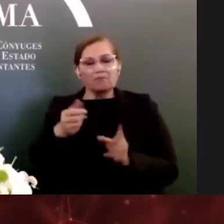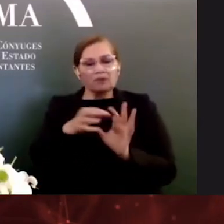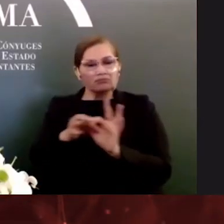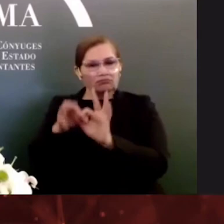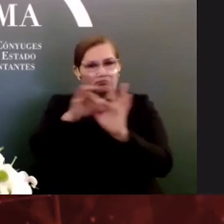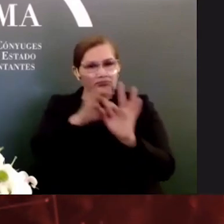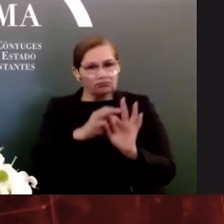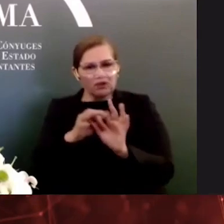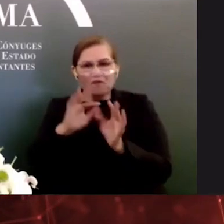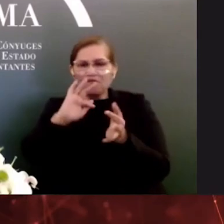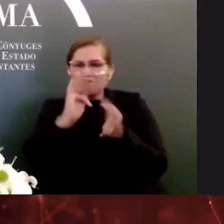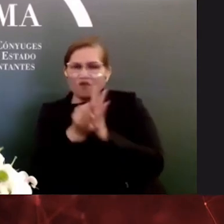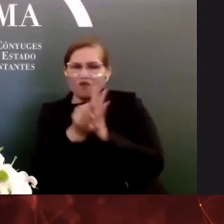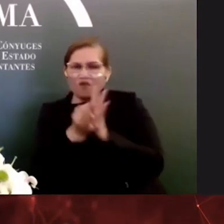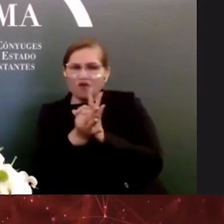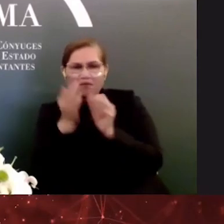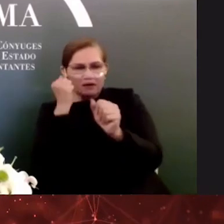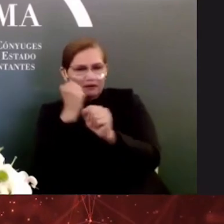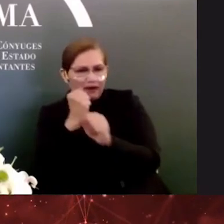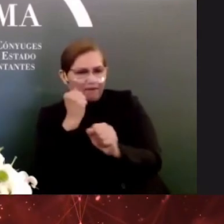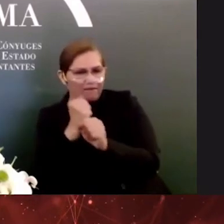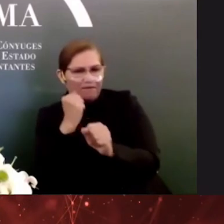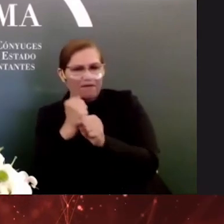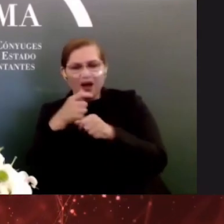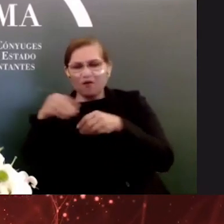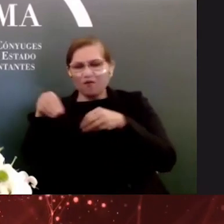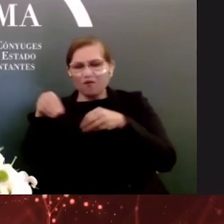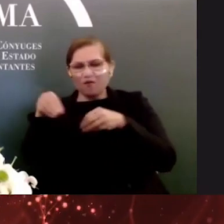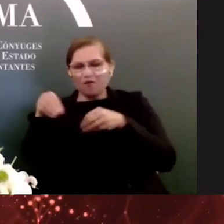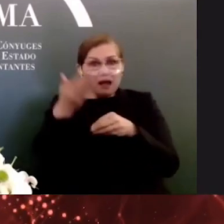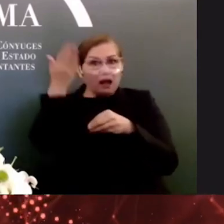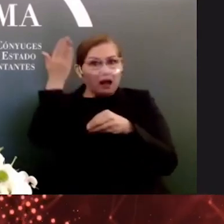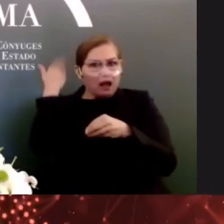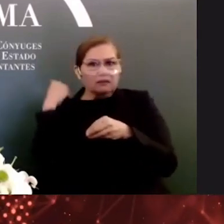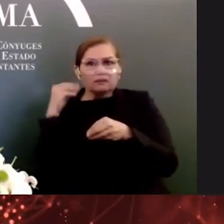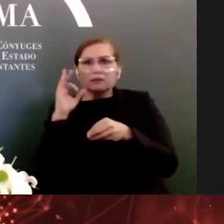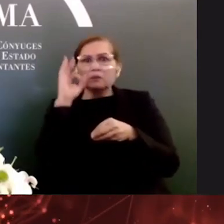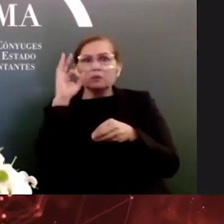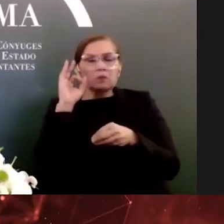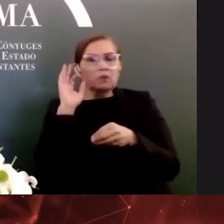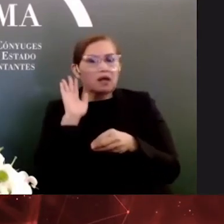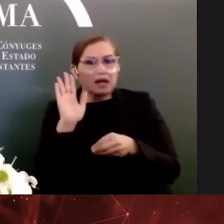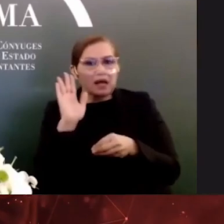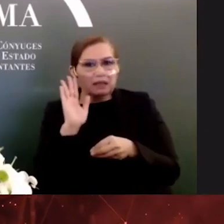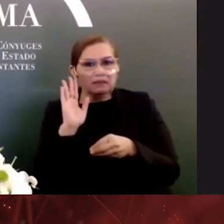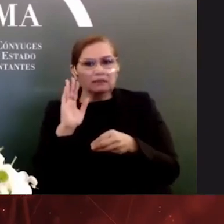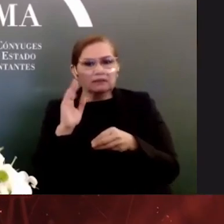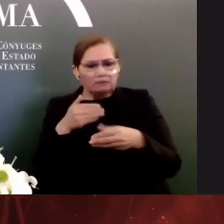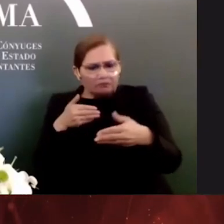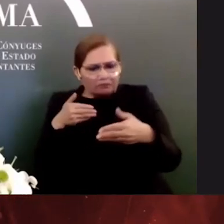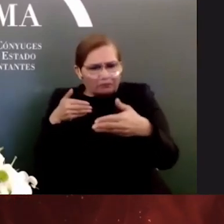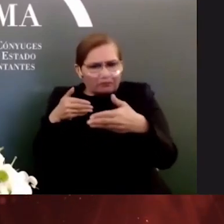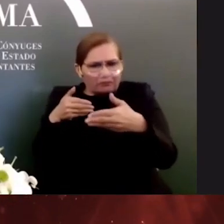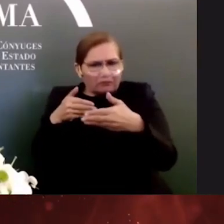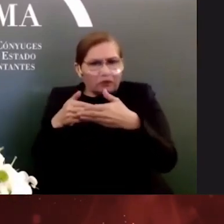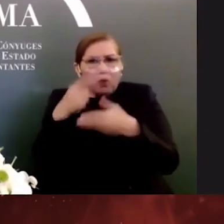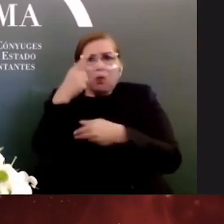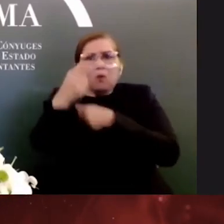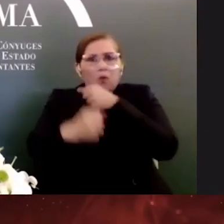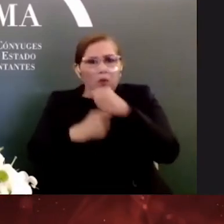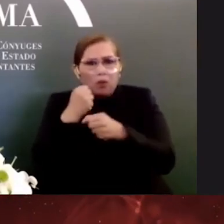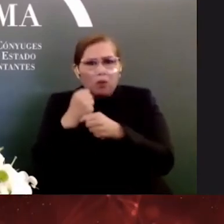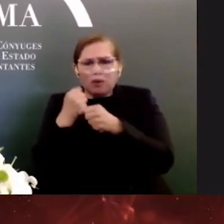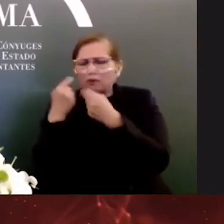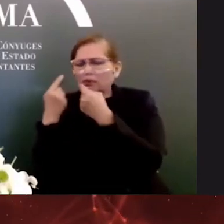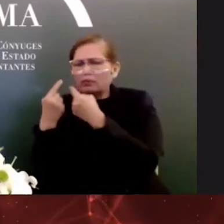una modalidad de trabajo flexible y en su momento innovador, ha impulsado en el corto tiempo de un año